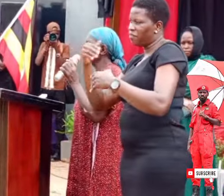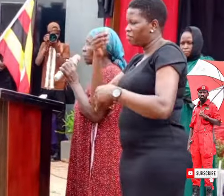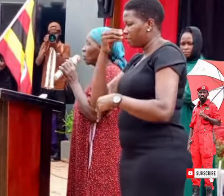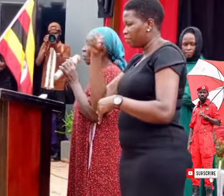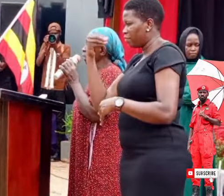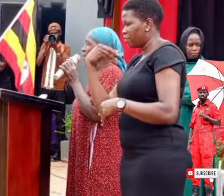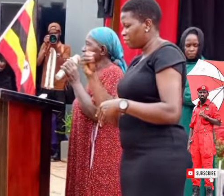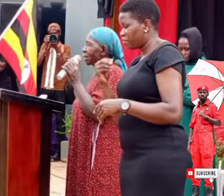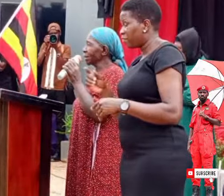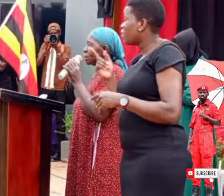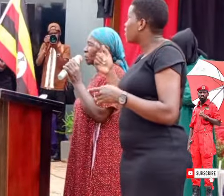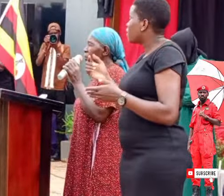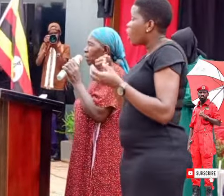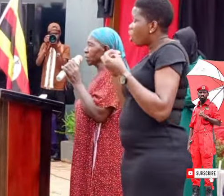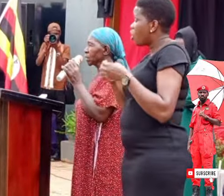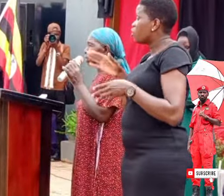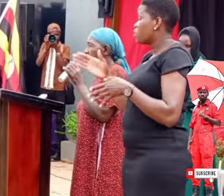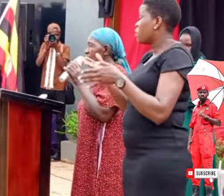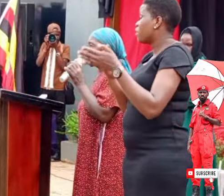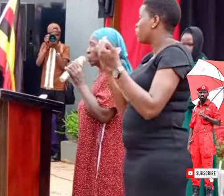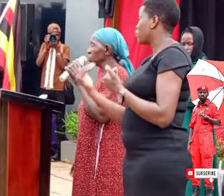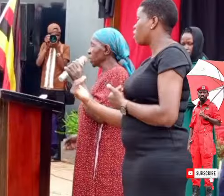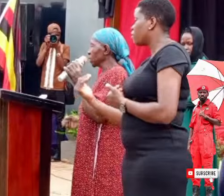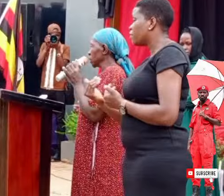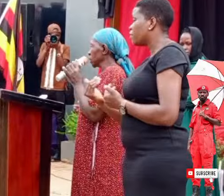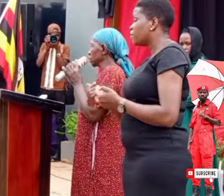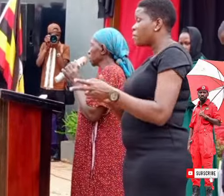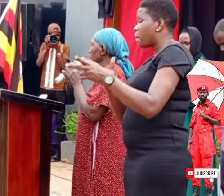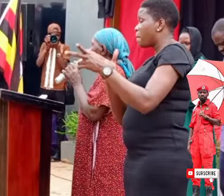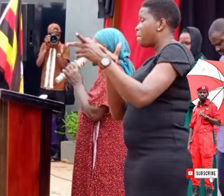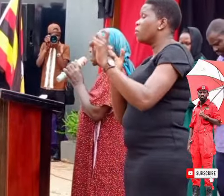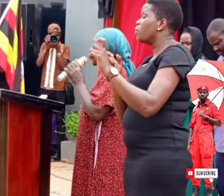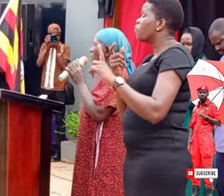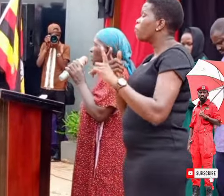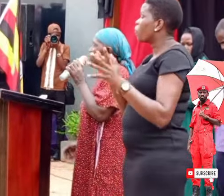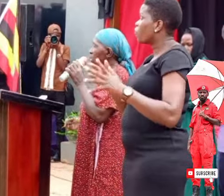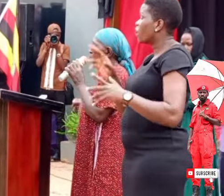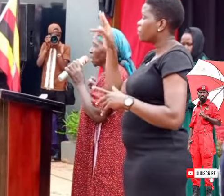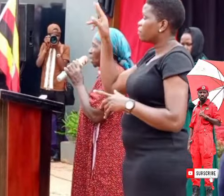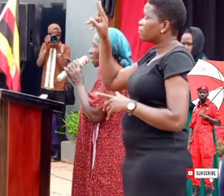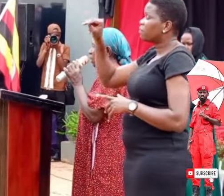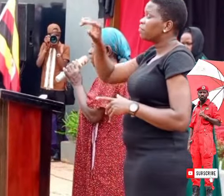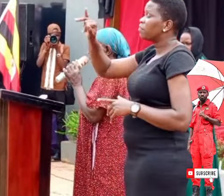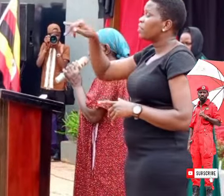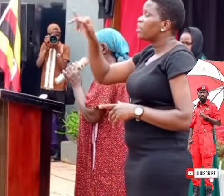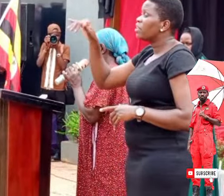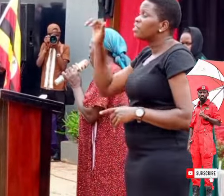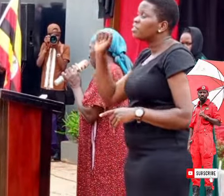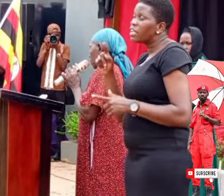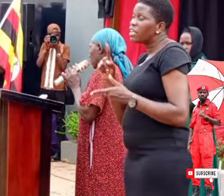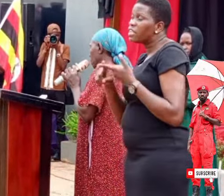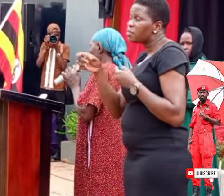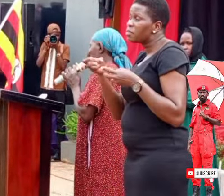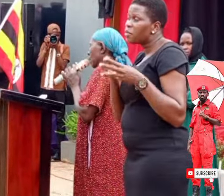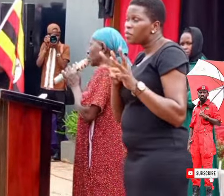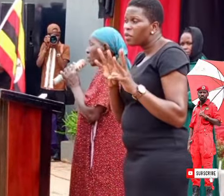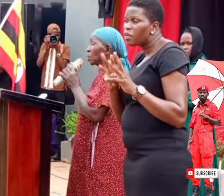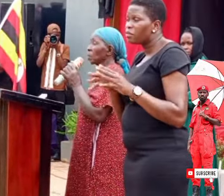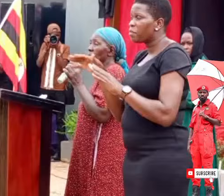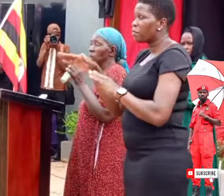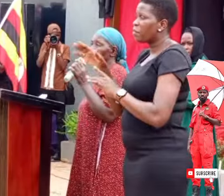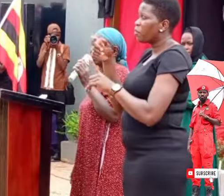okuta nasiba omwana wange bamukuba amasasi wali kunajja netumuziika